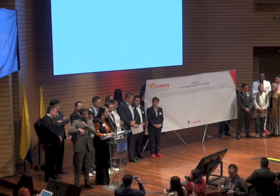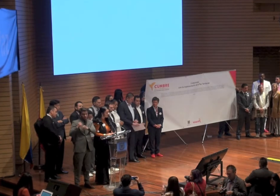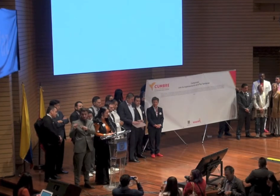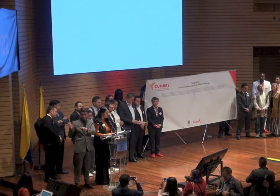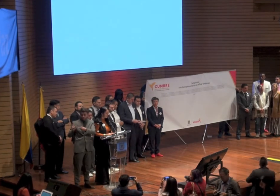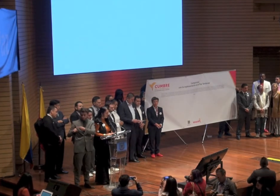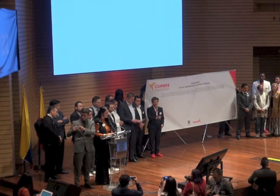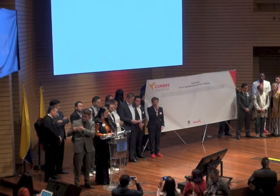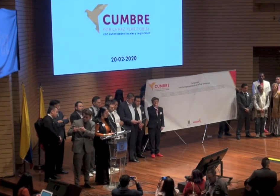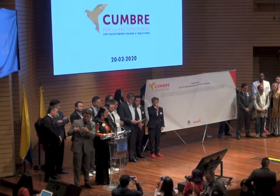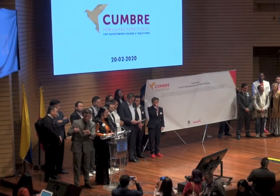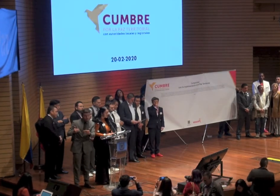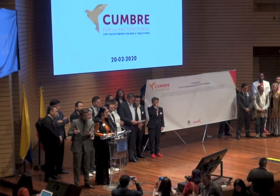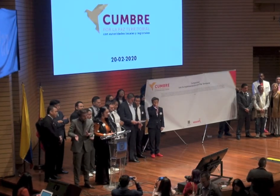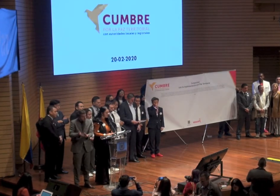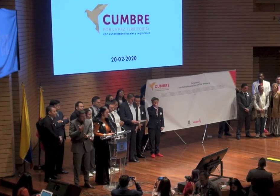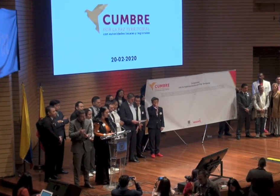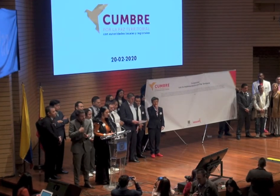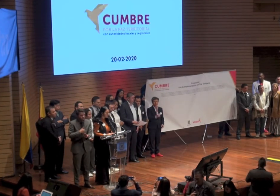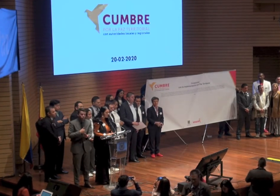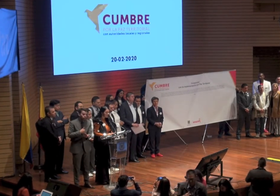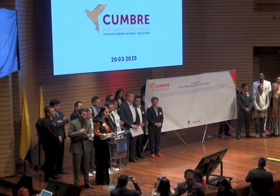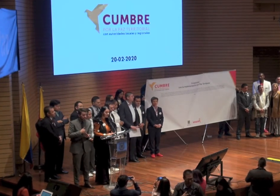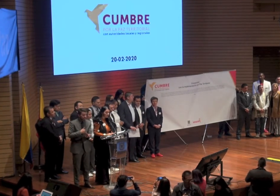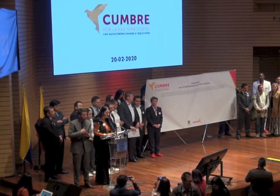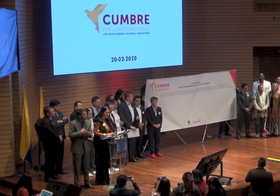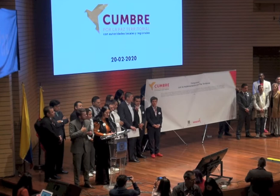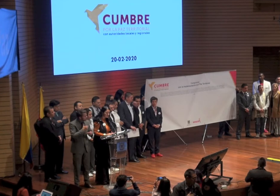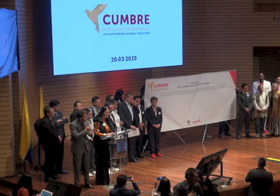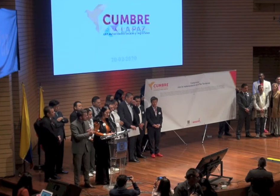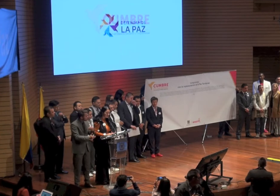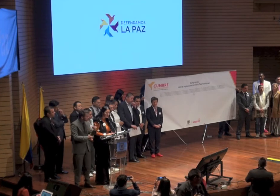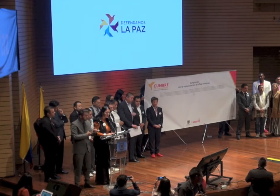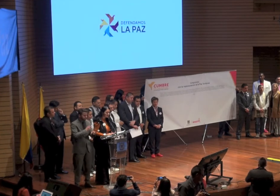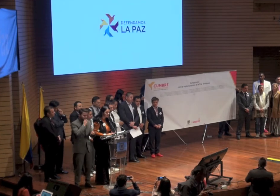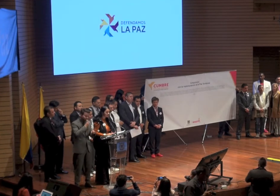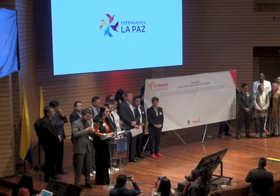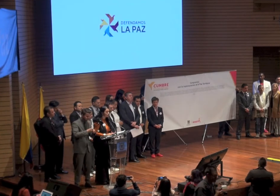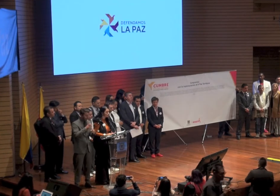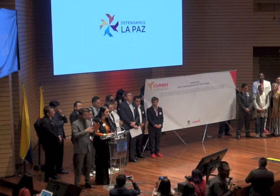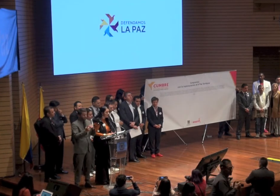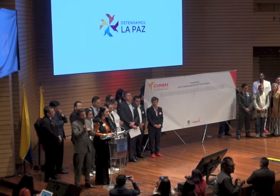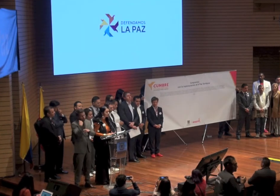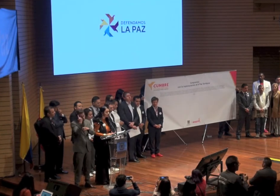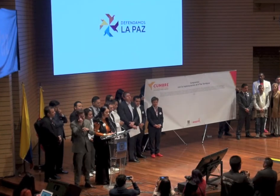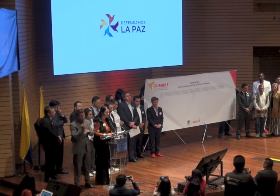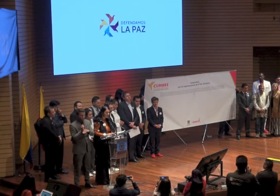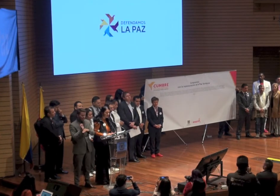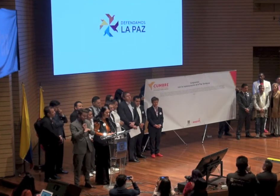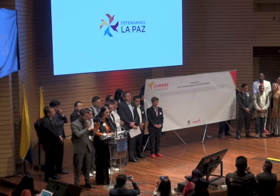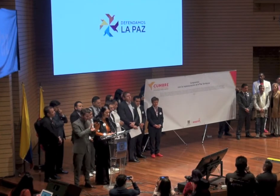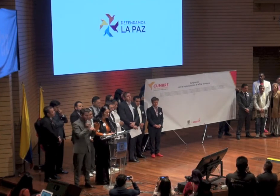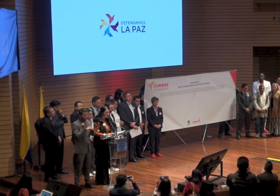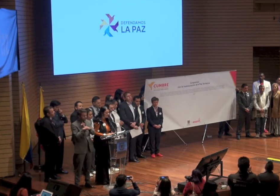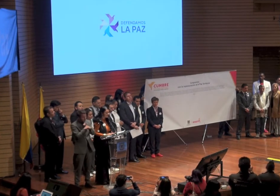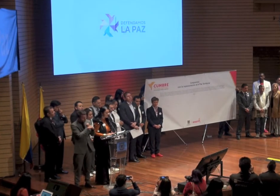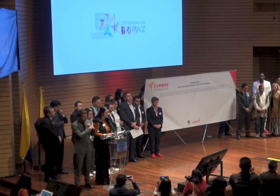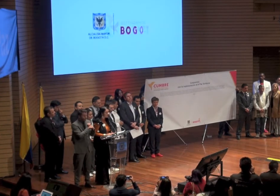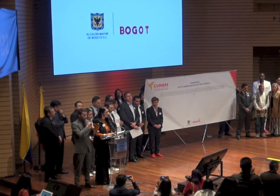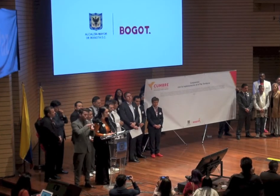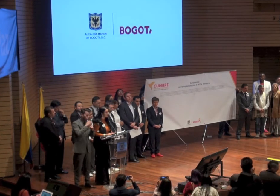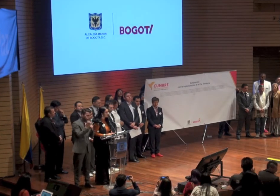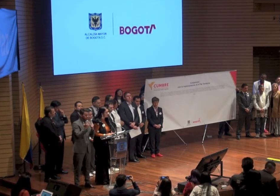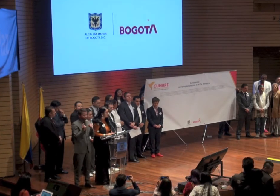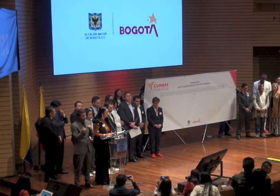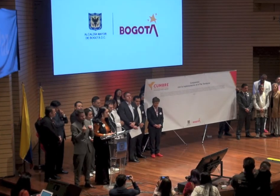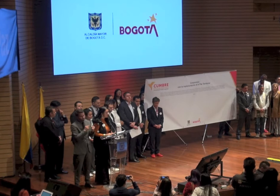no es una tarea fácil y que son muchas las dificultades políticas, institucionales y culturales que